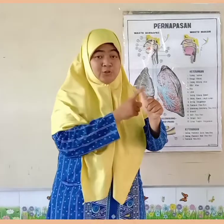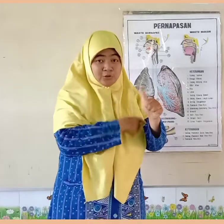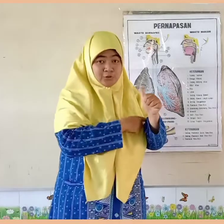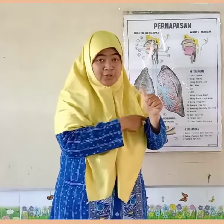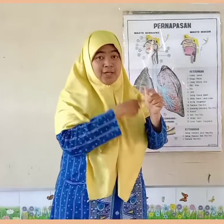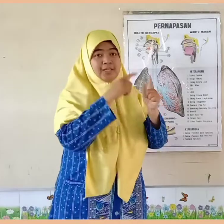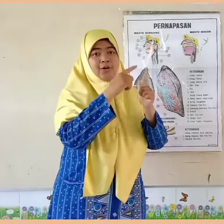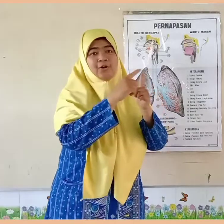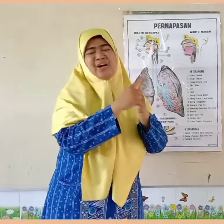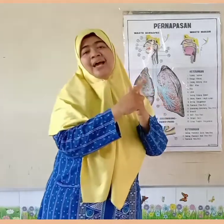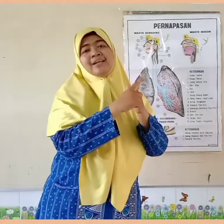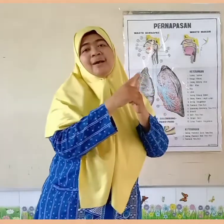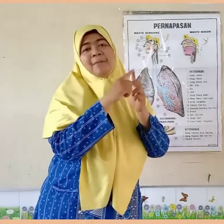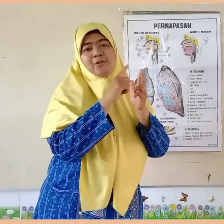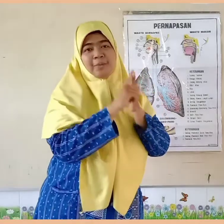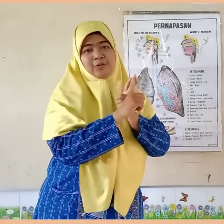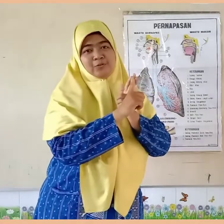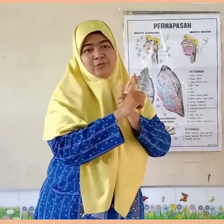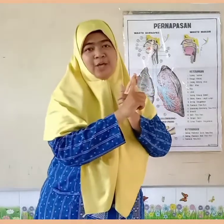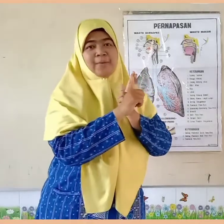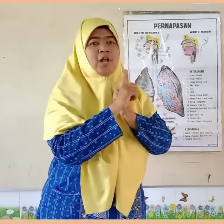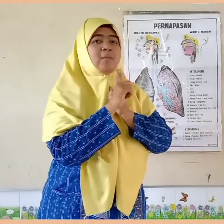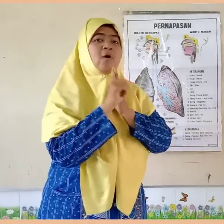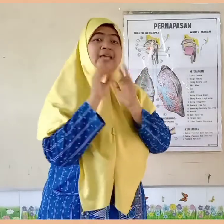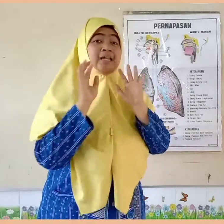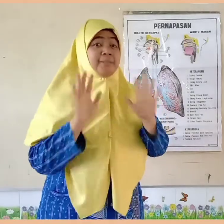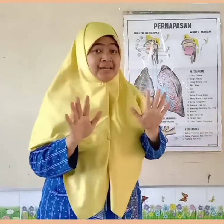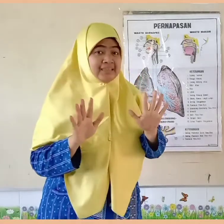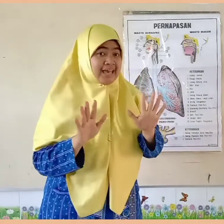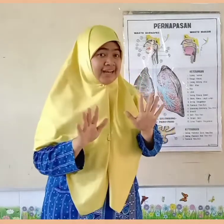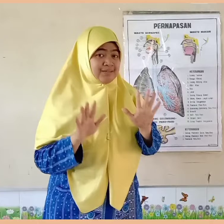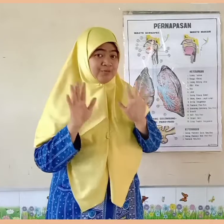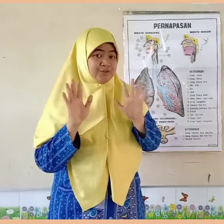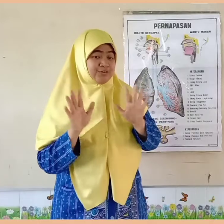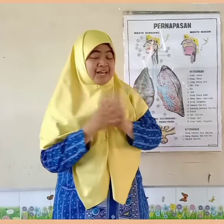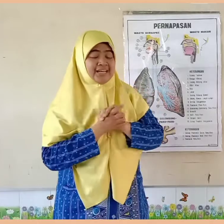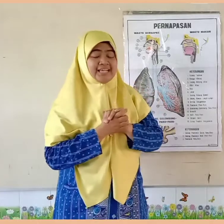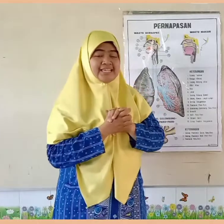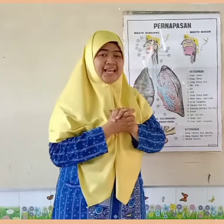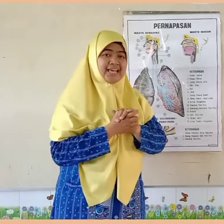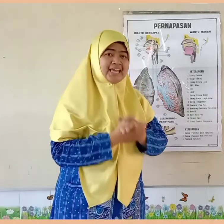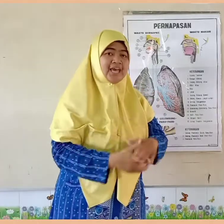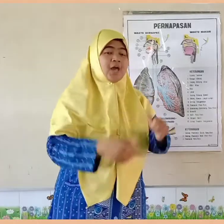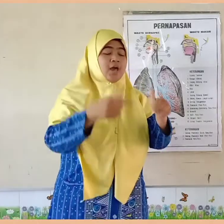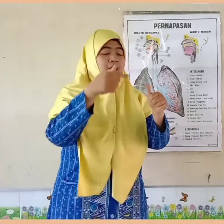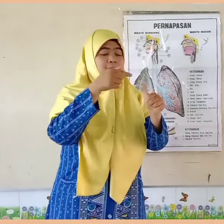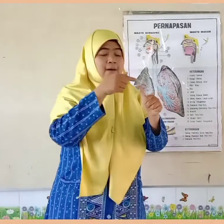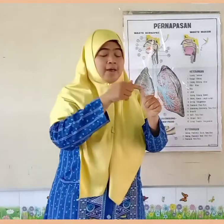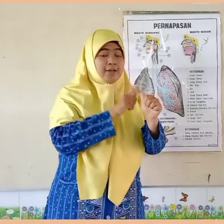hidung, tenggorokan, paru-paru. Tapi kalau mau yang lebih detail, ulangi lagi sekali lagi.